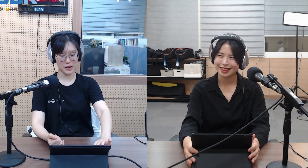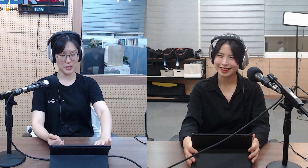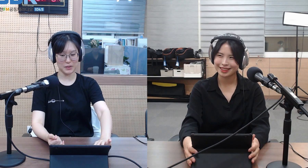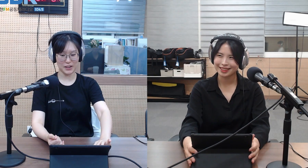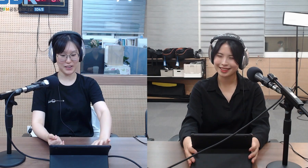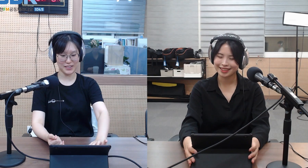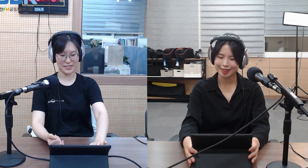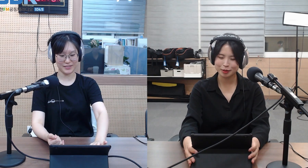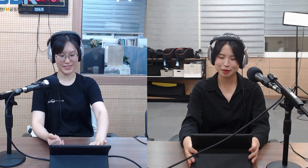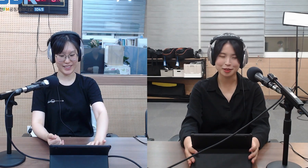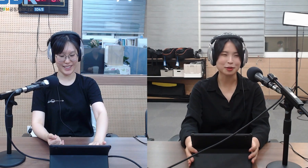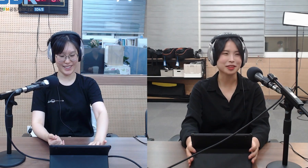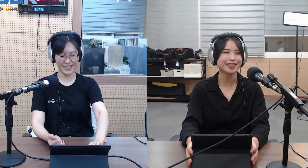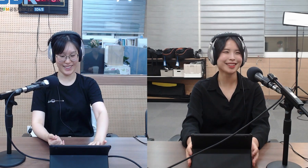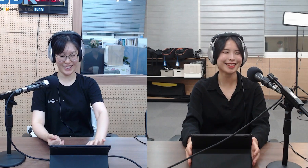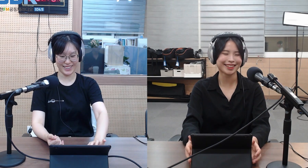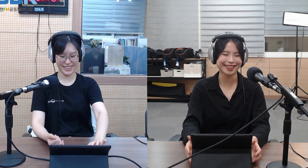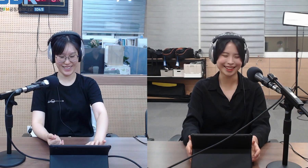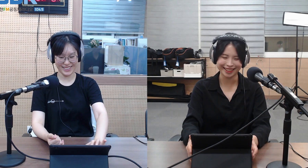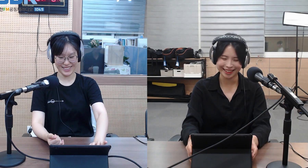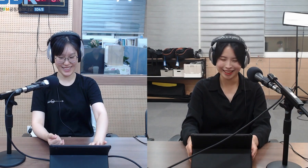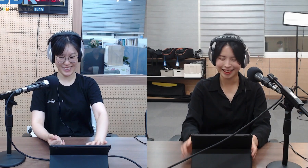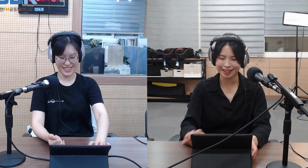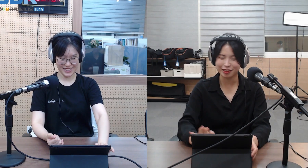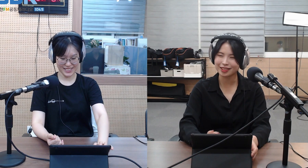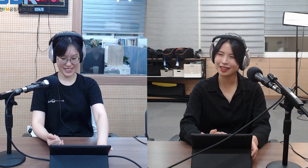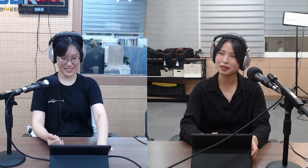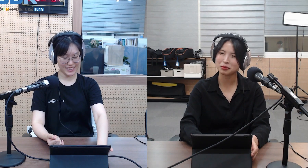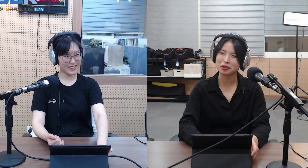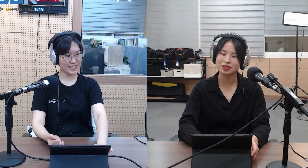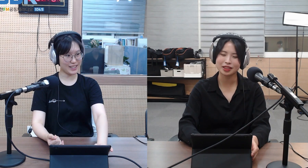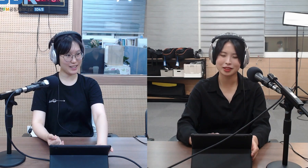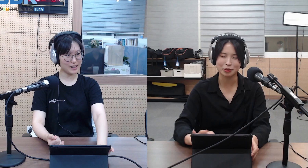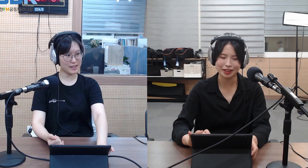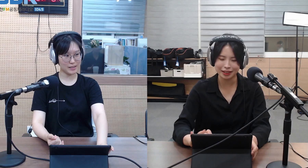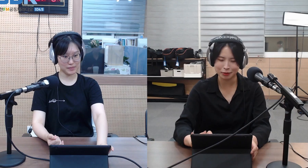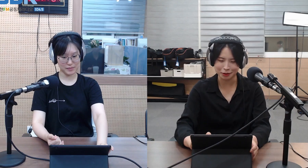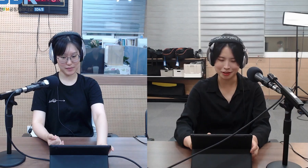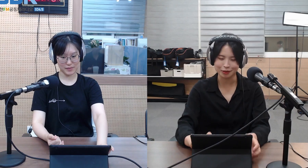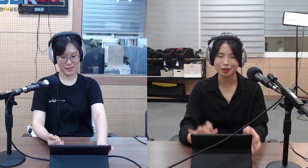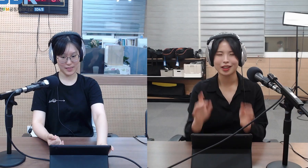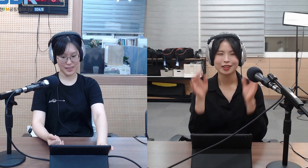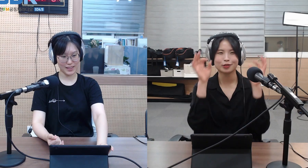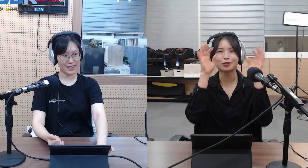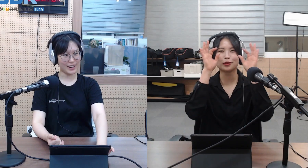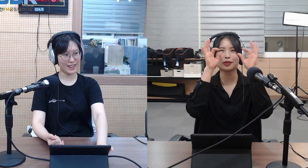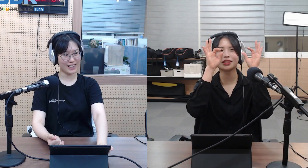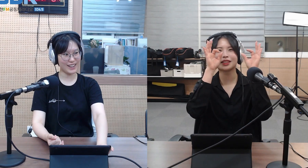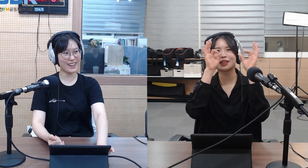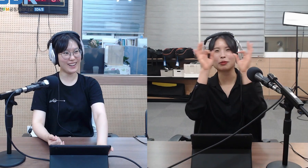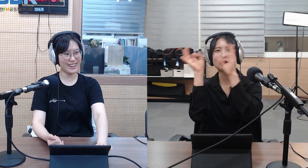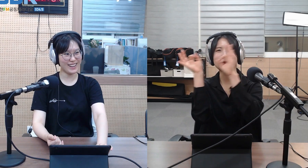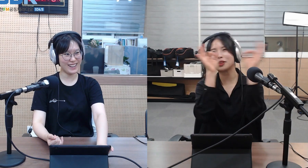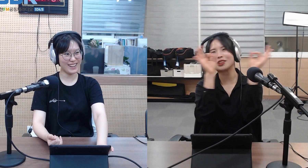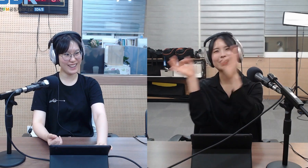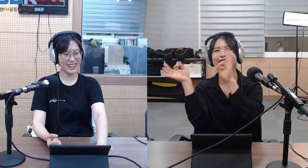쉬워요. 쉬워요. 이거는 한 영상을 확인해 볼 거예요. 눈동자가 몇 번 왔다